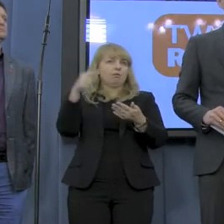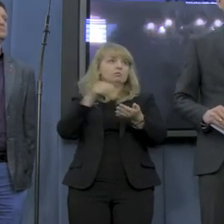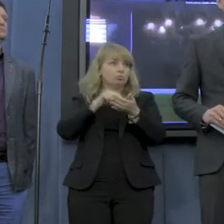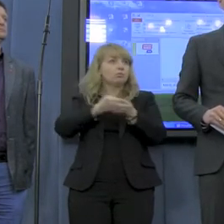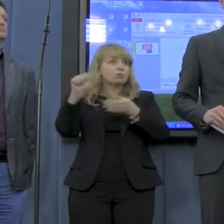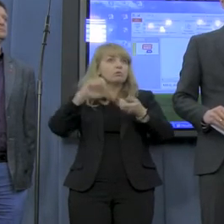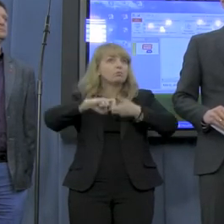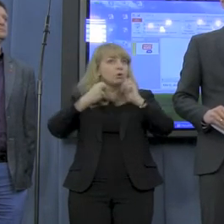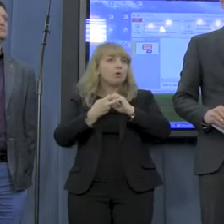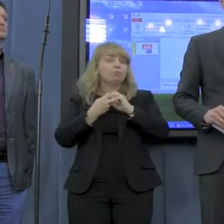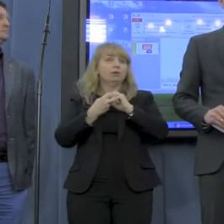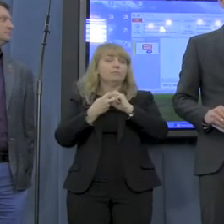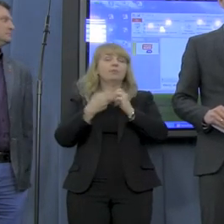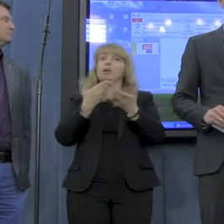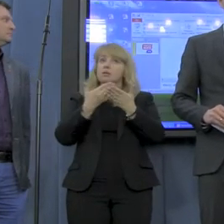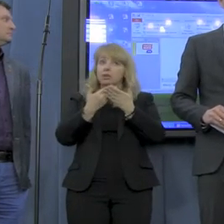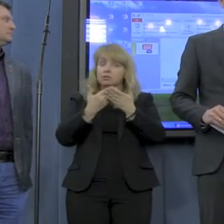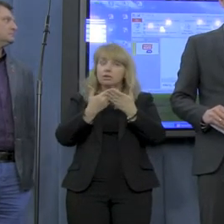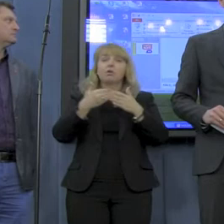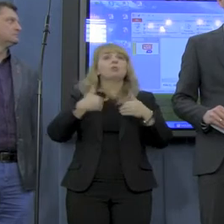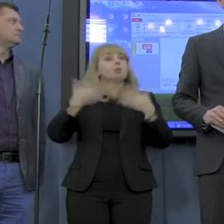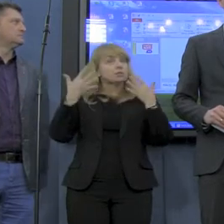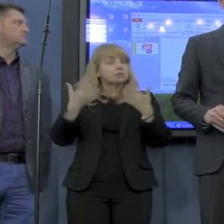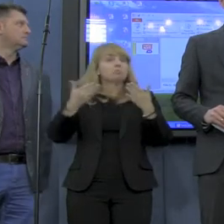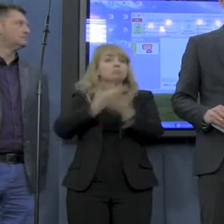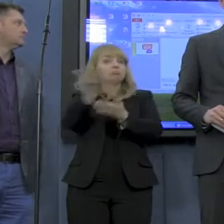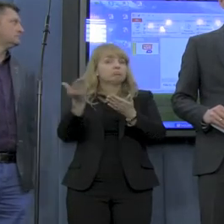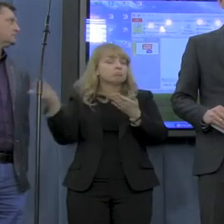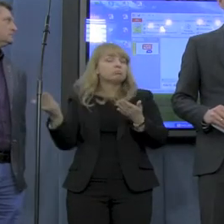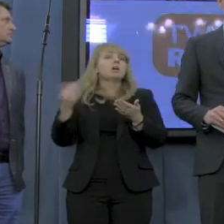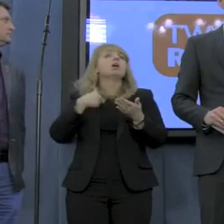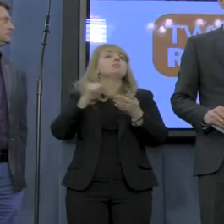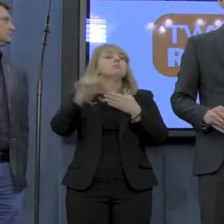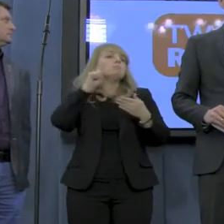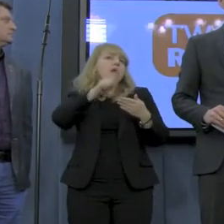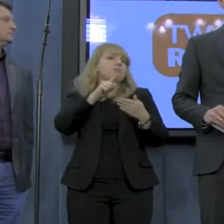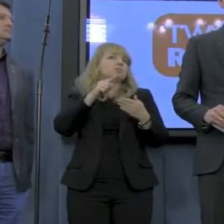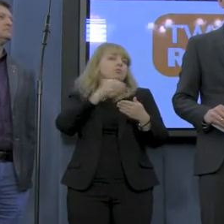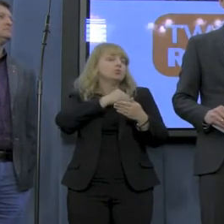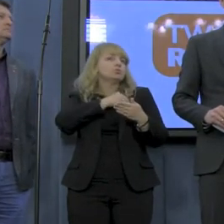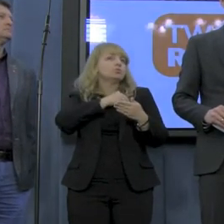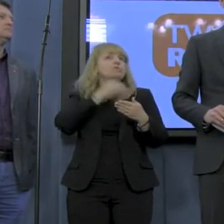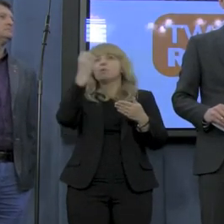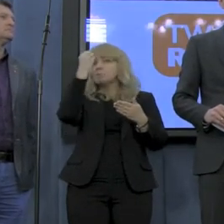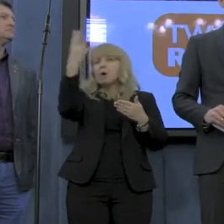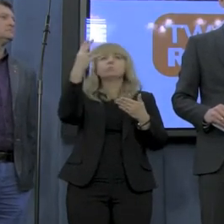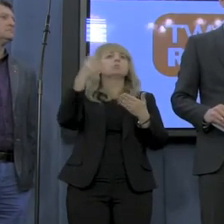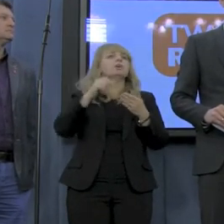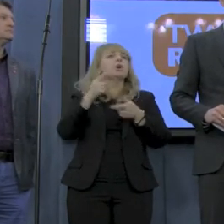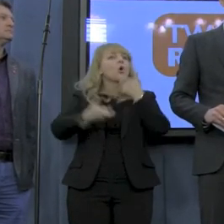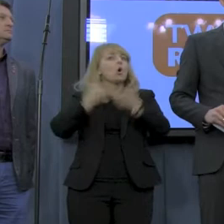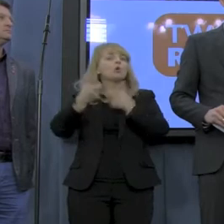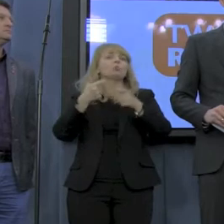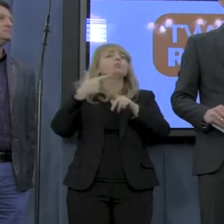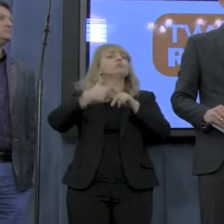problem i dlatego, żeby wyjść z propozycjami, które przede wszystkim będą racjonalne i które będą mądre,